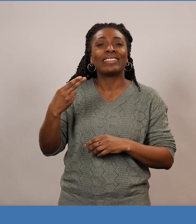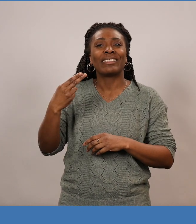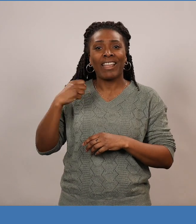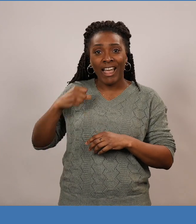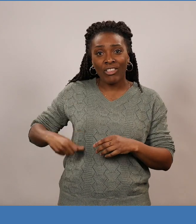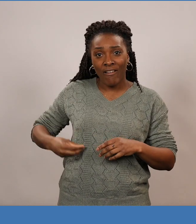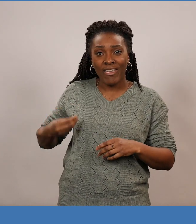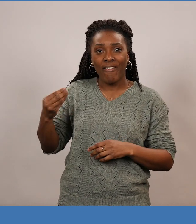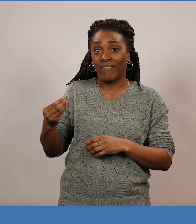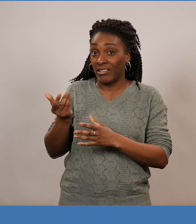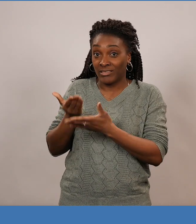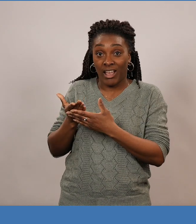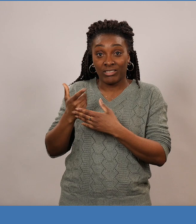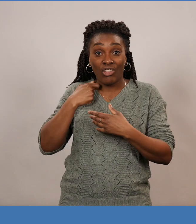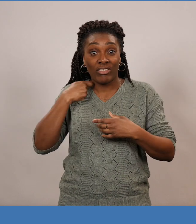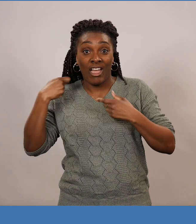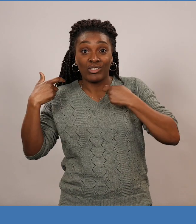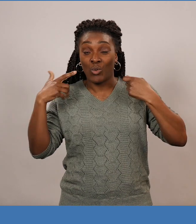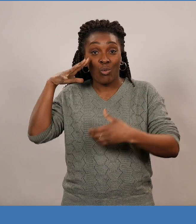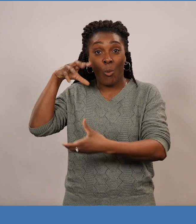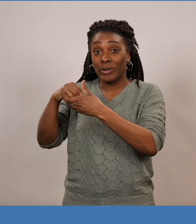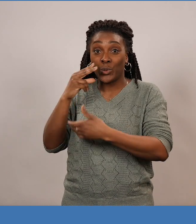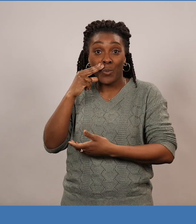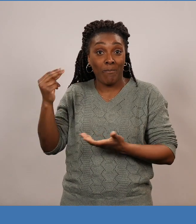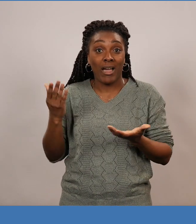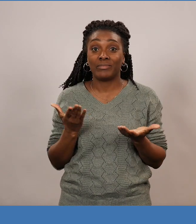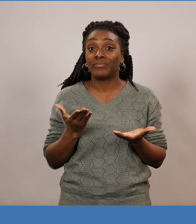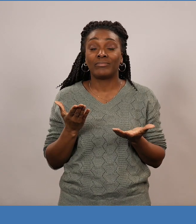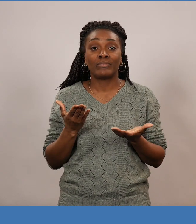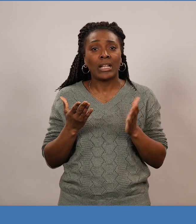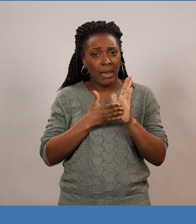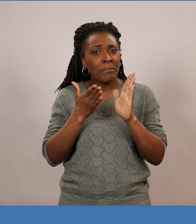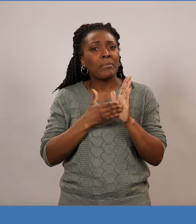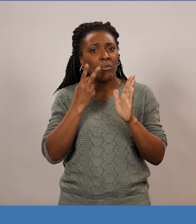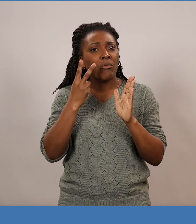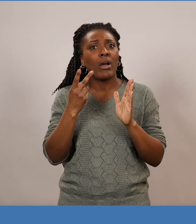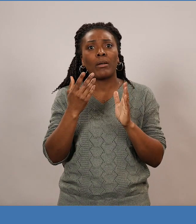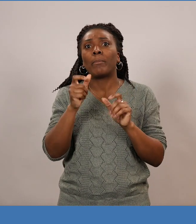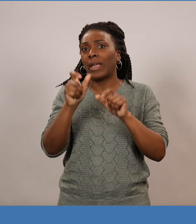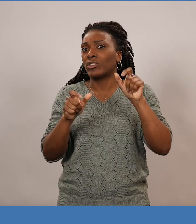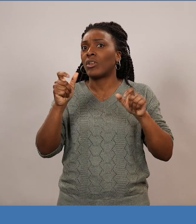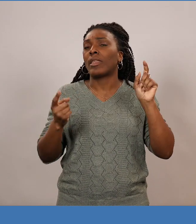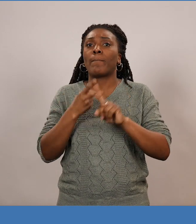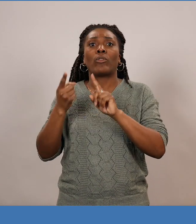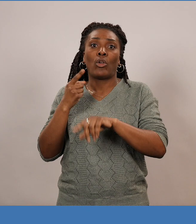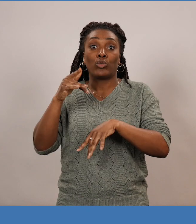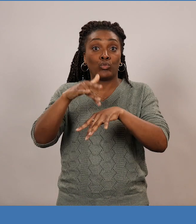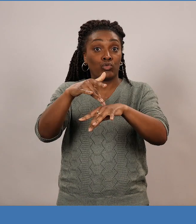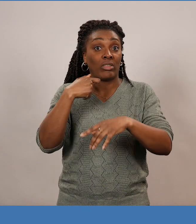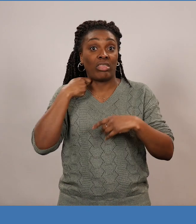la tentation fait partie de l'expérience humaine. On voit dans la Bible que de grands hommes ont été